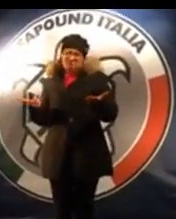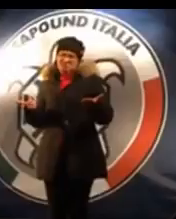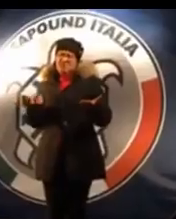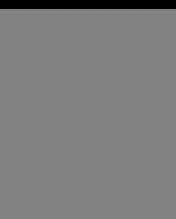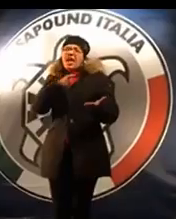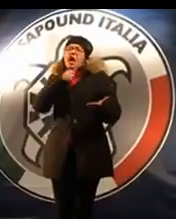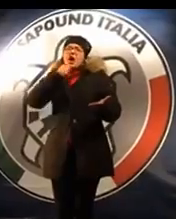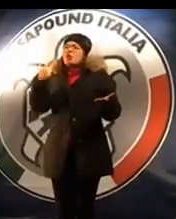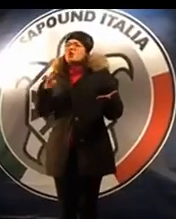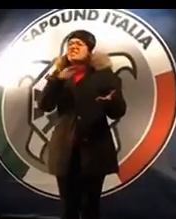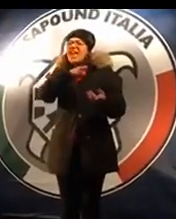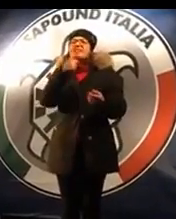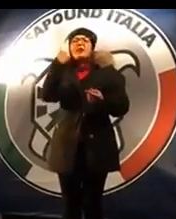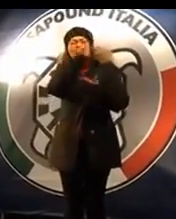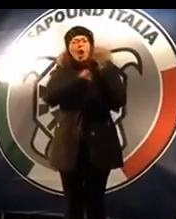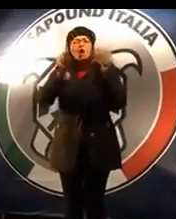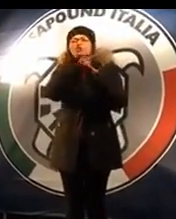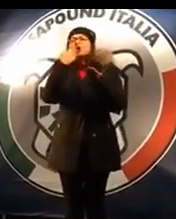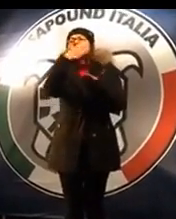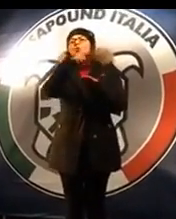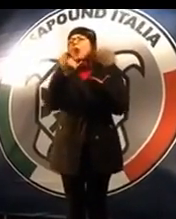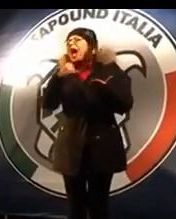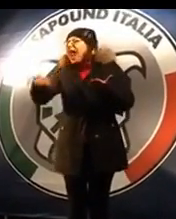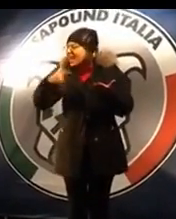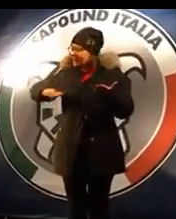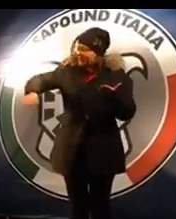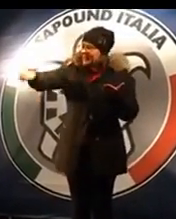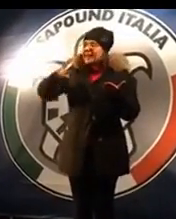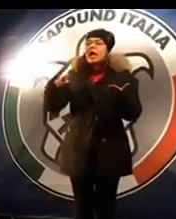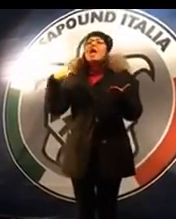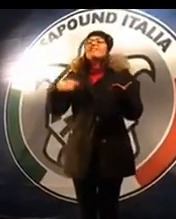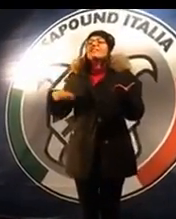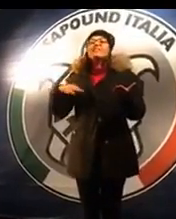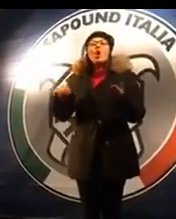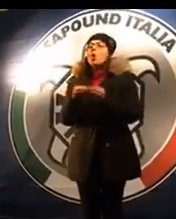che gli italiani lo abbiano capito chiaramente.